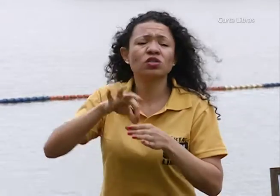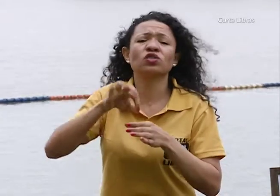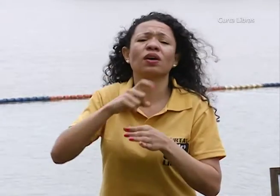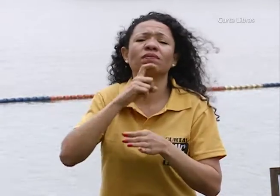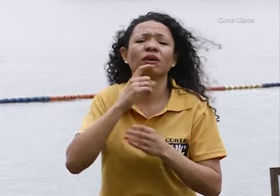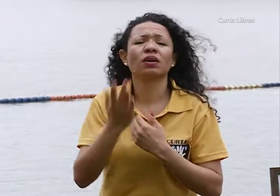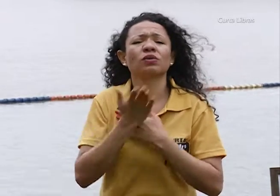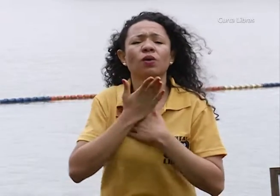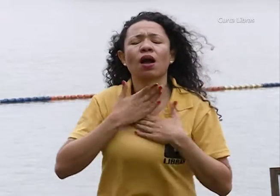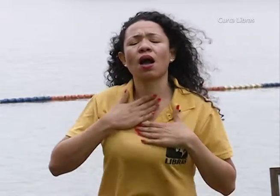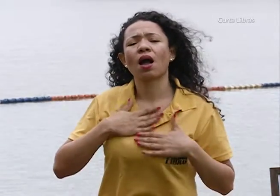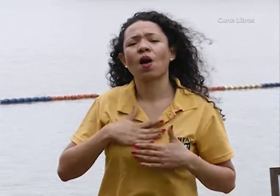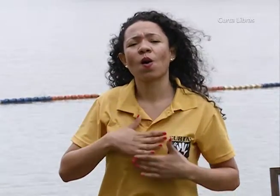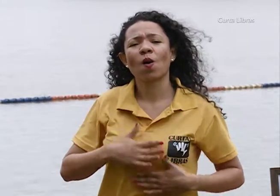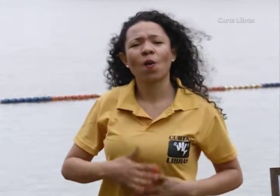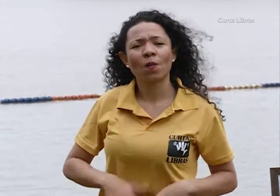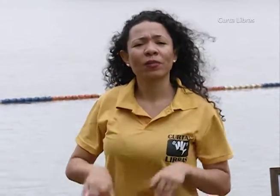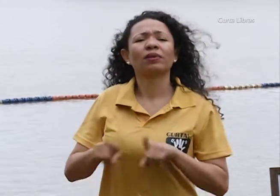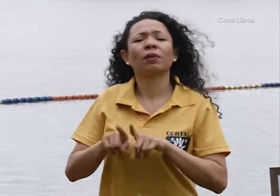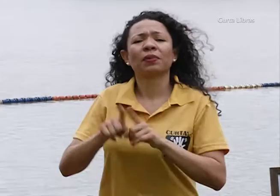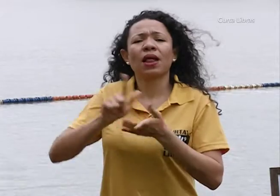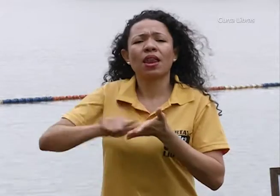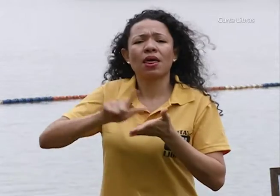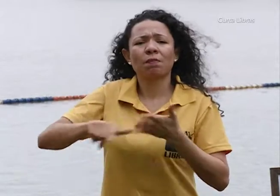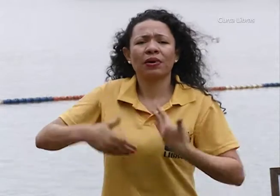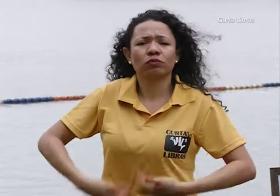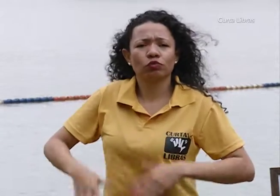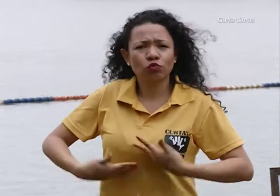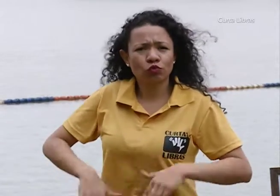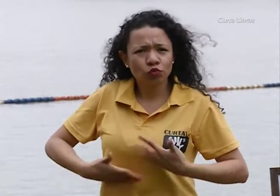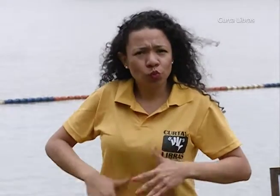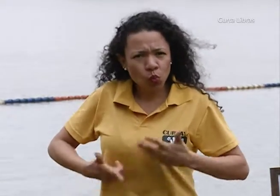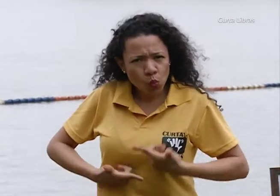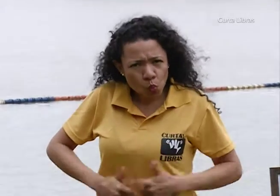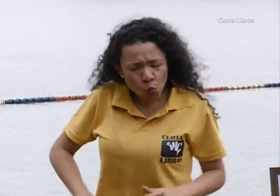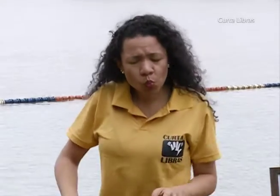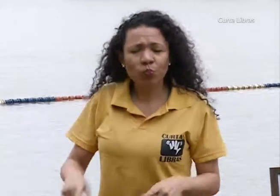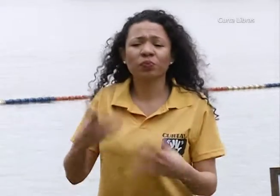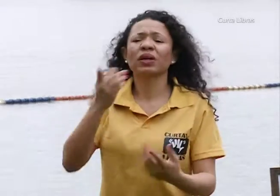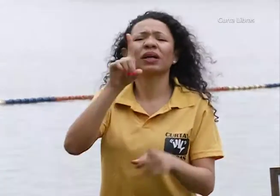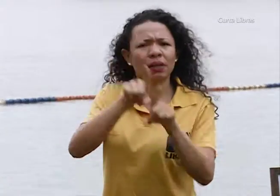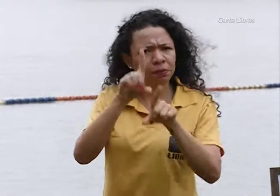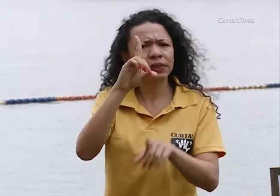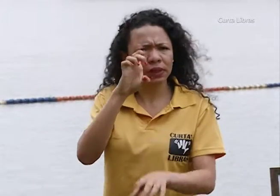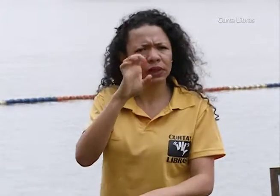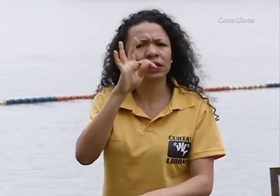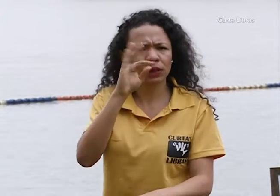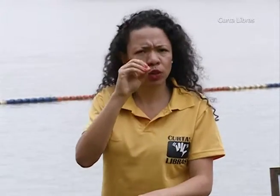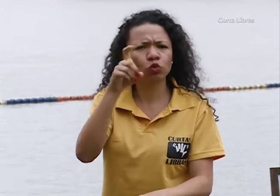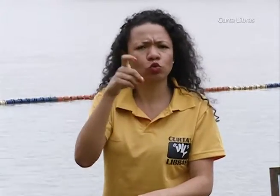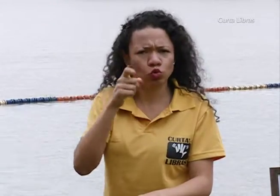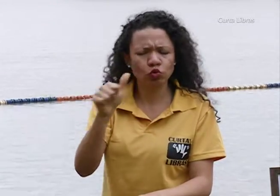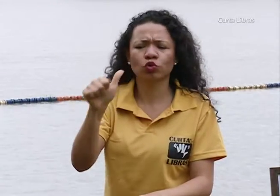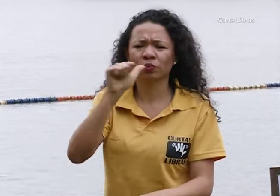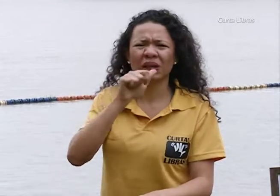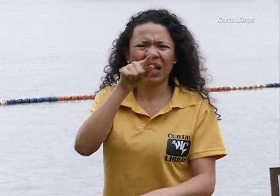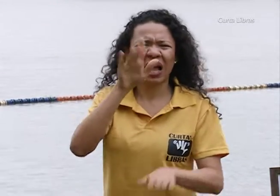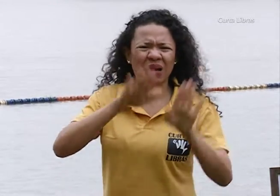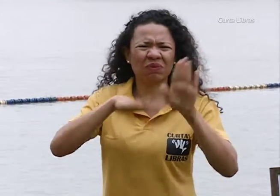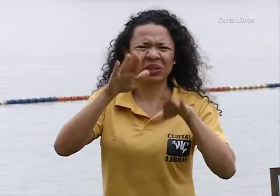equilíbrio. Eu bebo todos os dias pela manhã. À noite, é melhor um chá verde, que dá mais tranquilidade e também limpa o